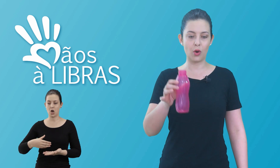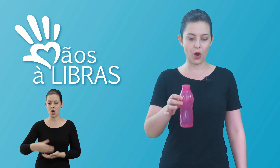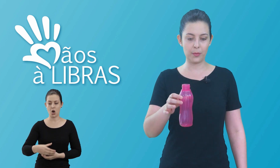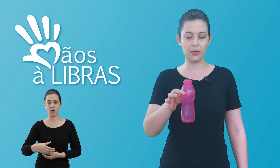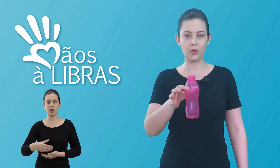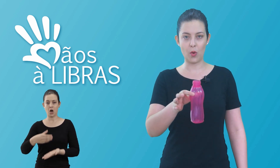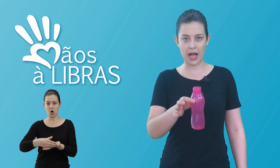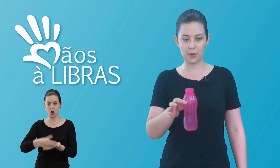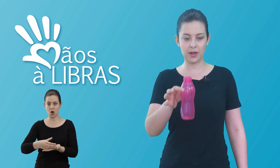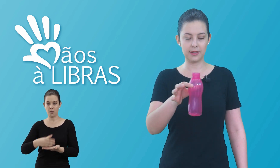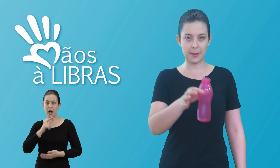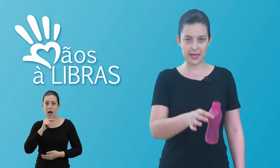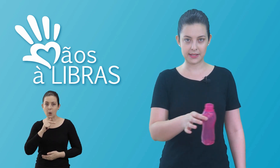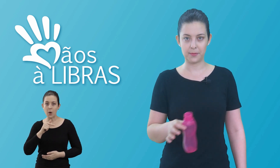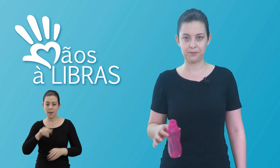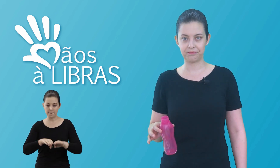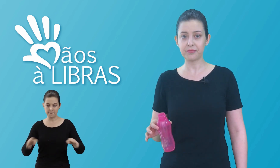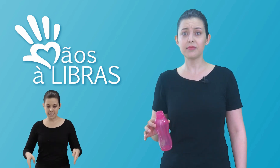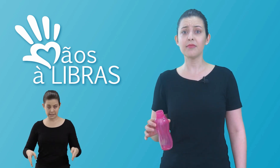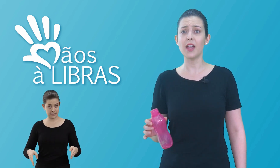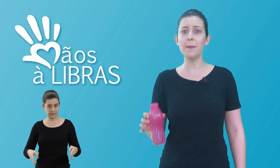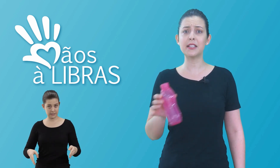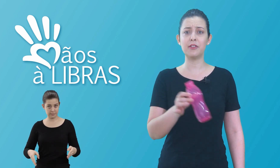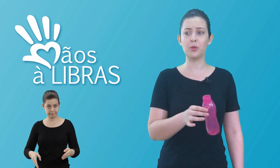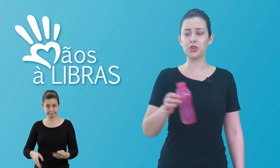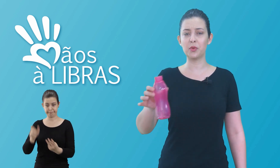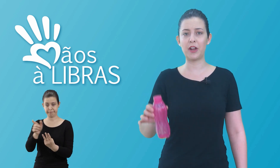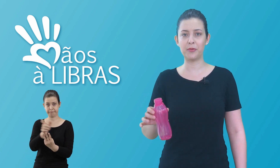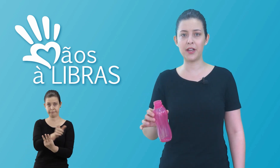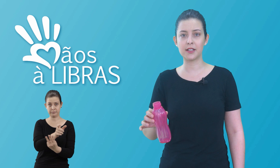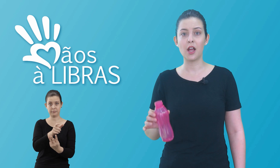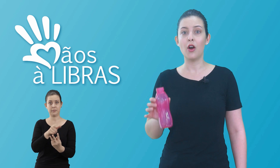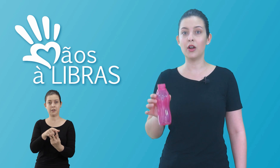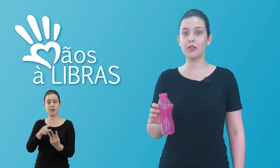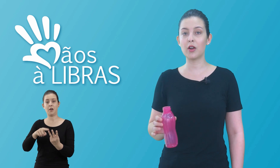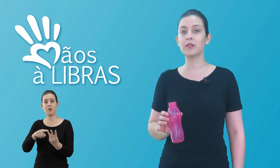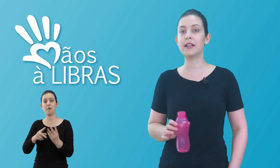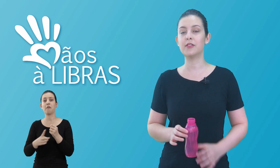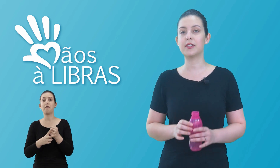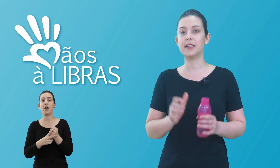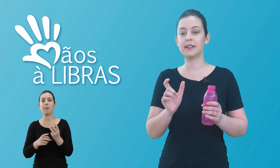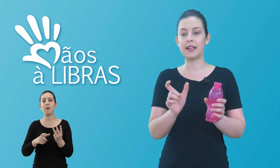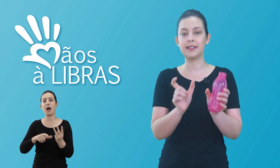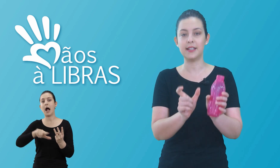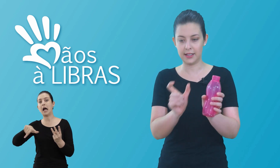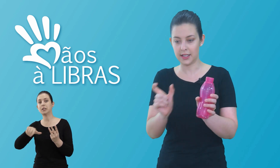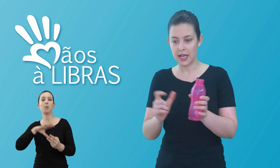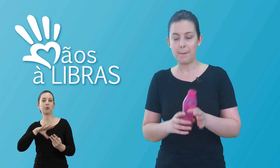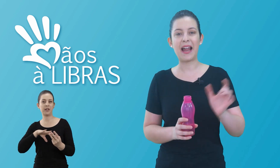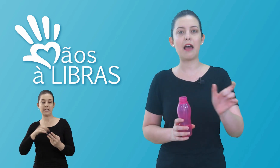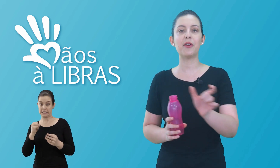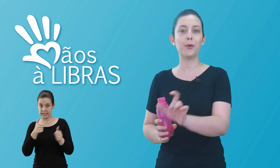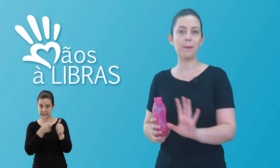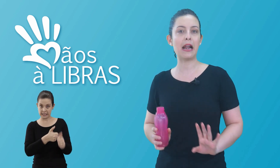Colocar um copo com água na mesa. A mesa vem por último e o verbo vem antes. Olha o que acontece se você tentar